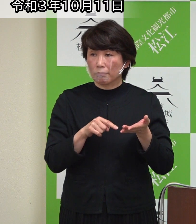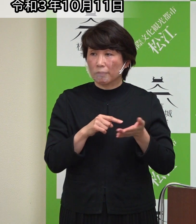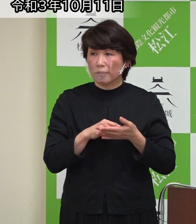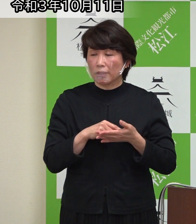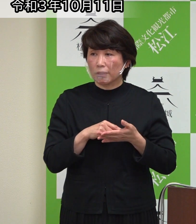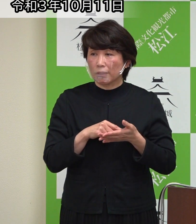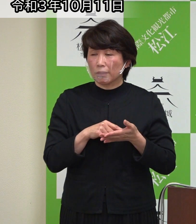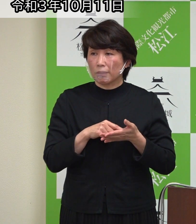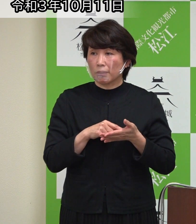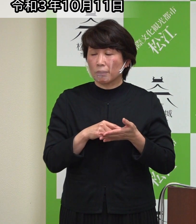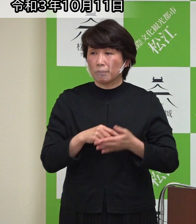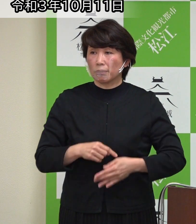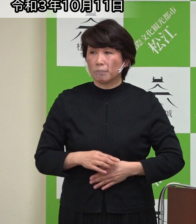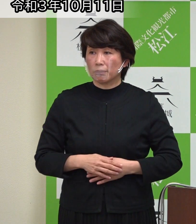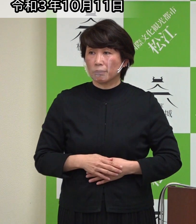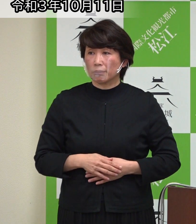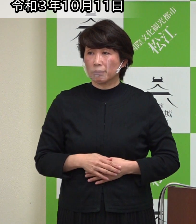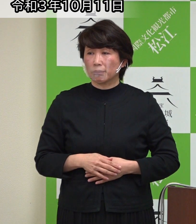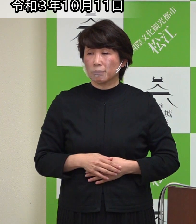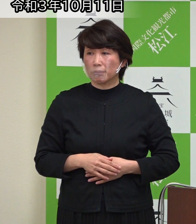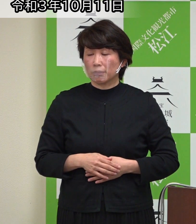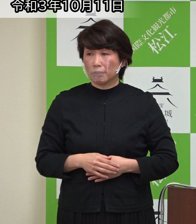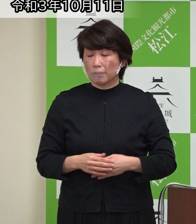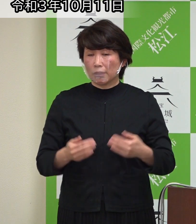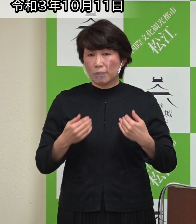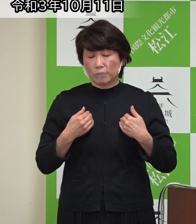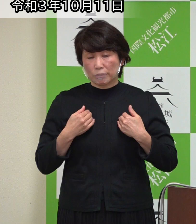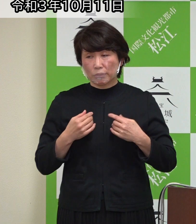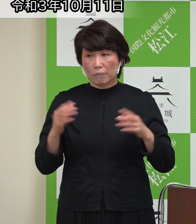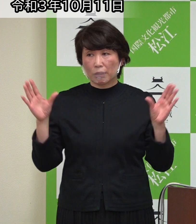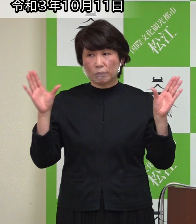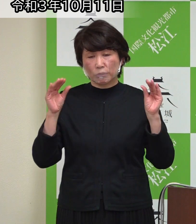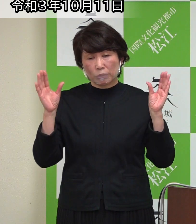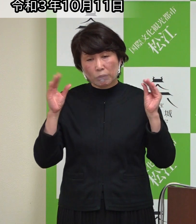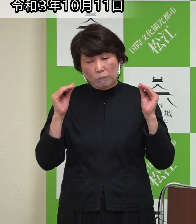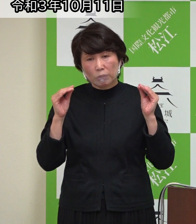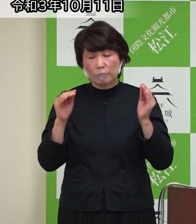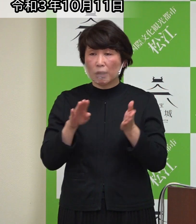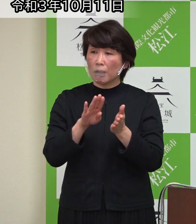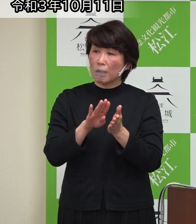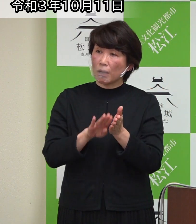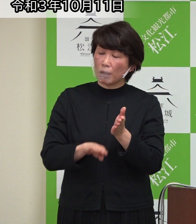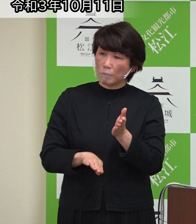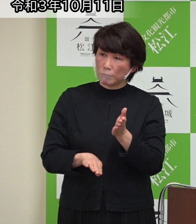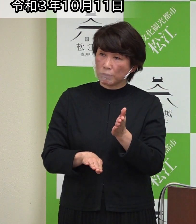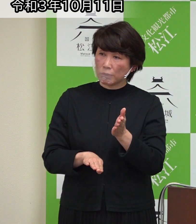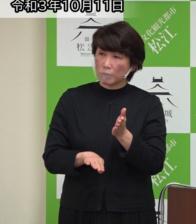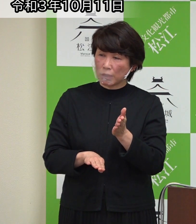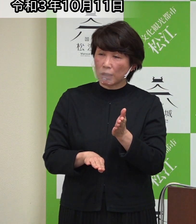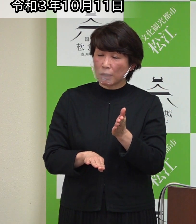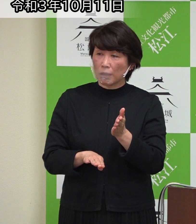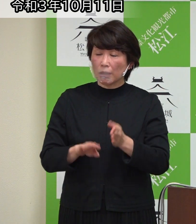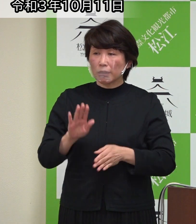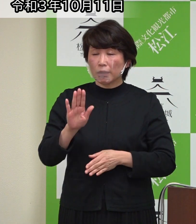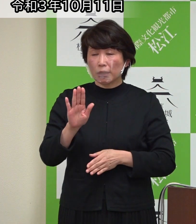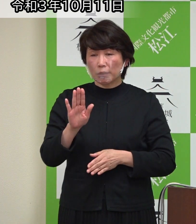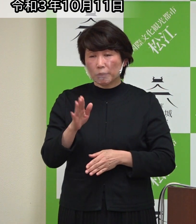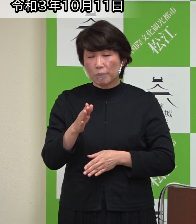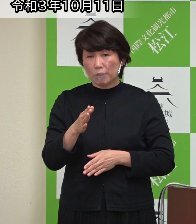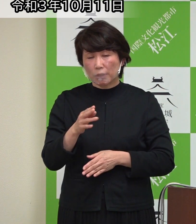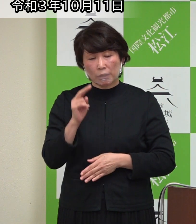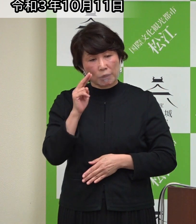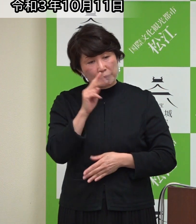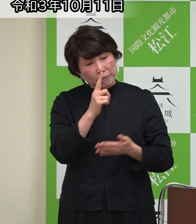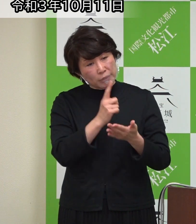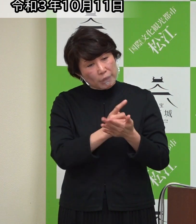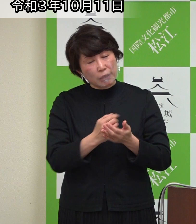、別にその必要情報ではないんだけれども、なんか見たいというか、単